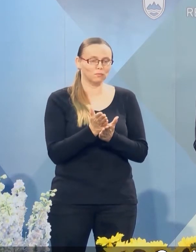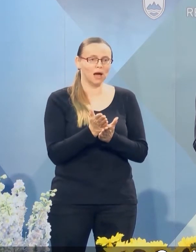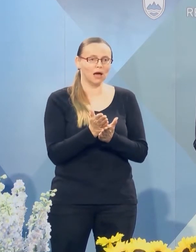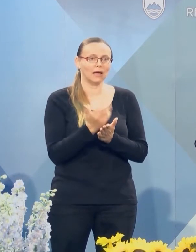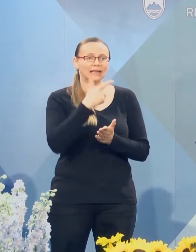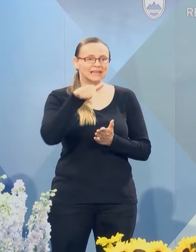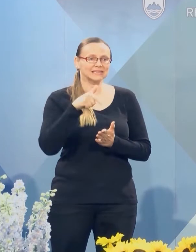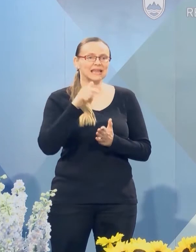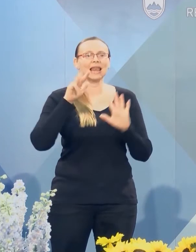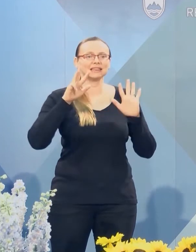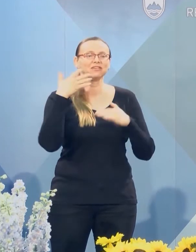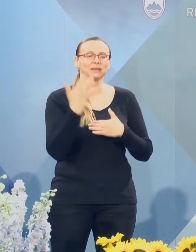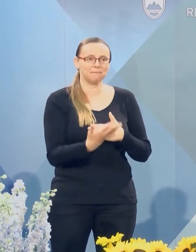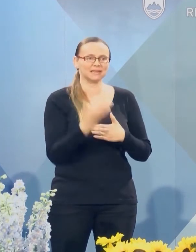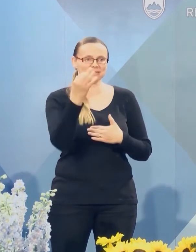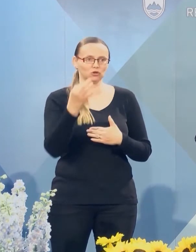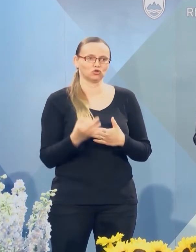3,59 odstotka,